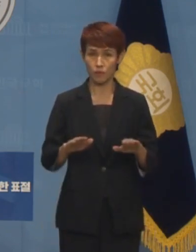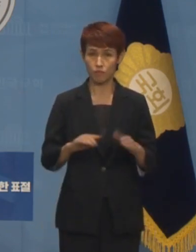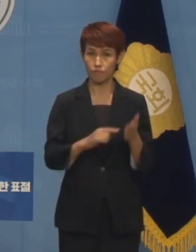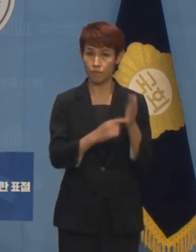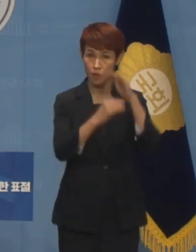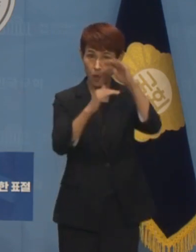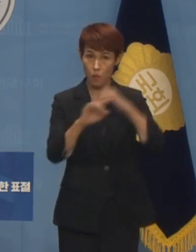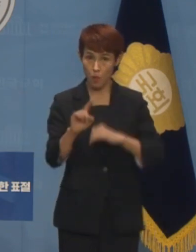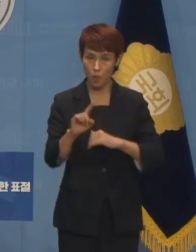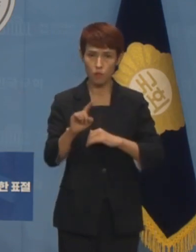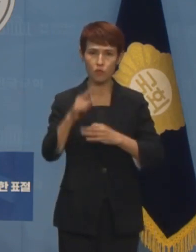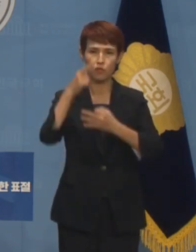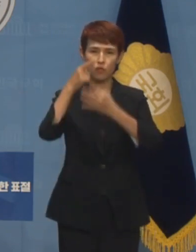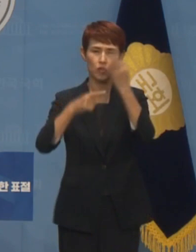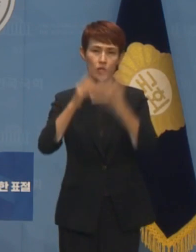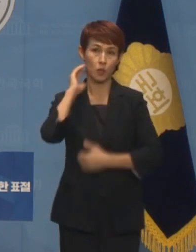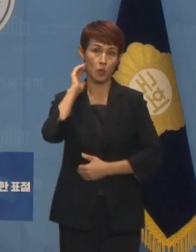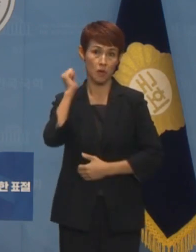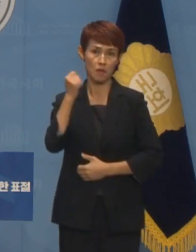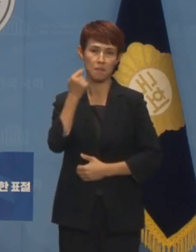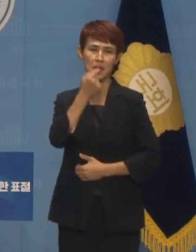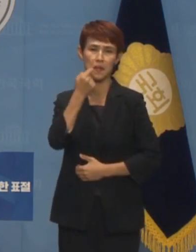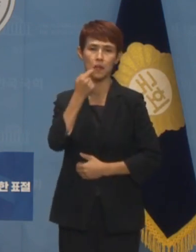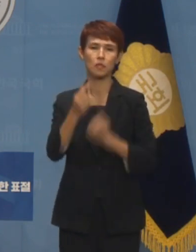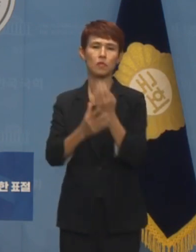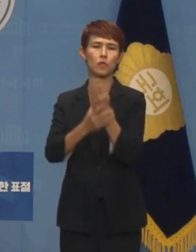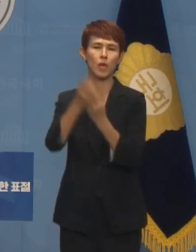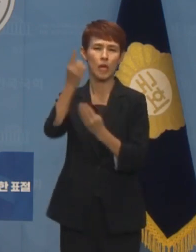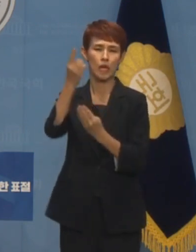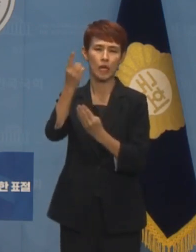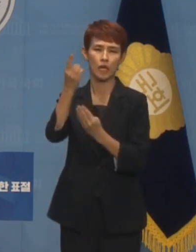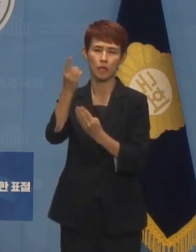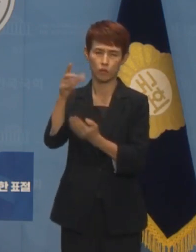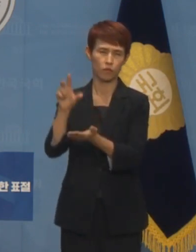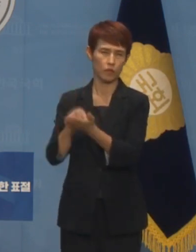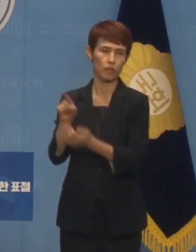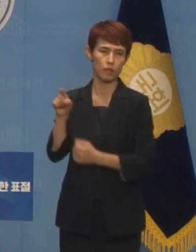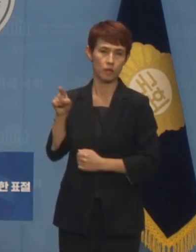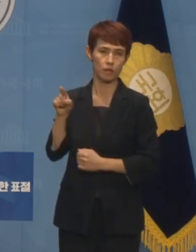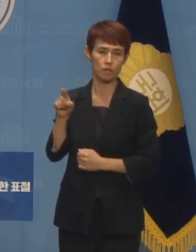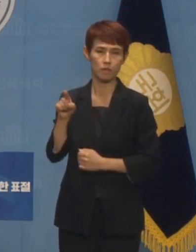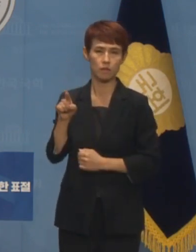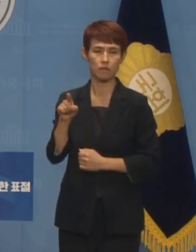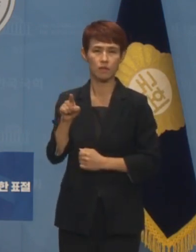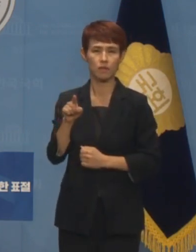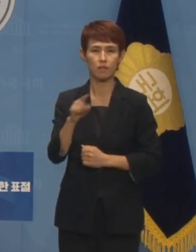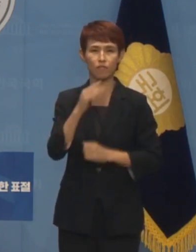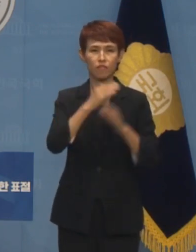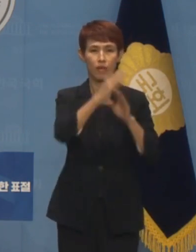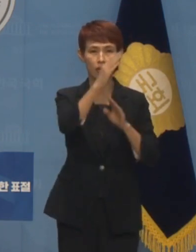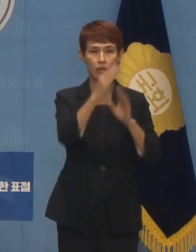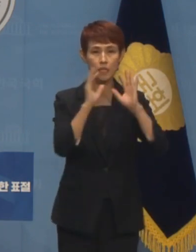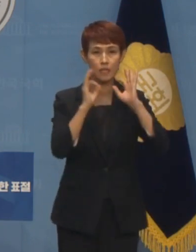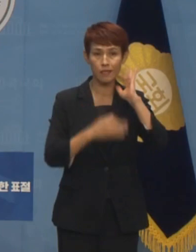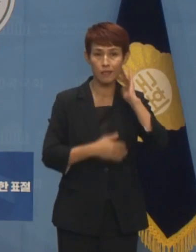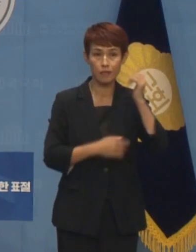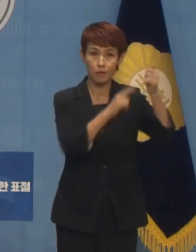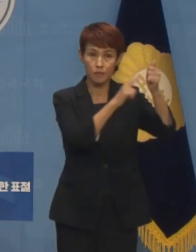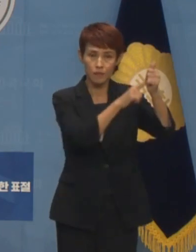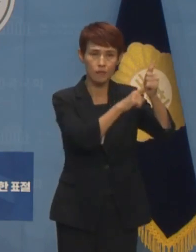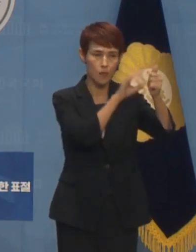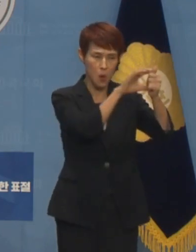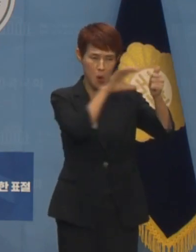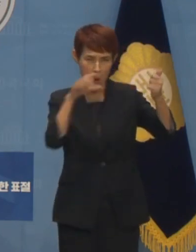윤 대통령의 말뿐인 통일, 기껏해야 김일성 표절인가 하는